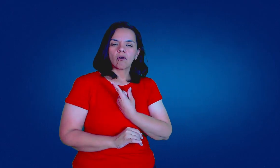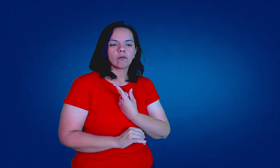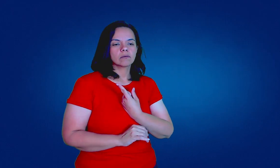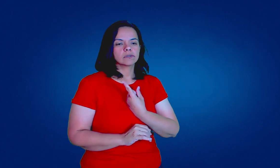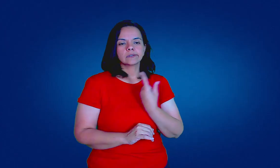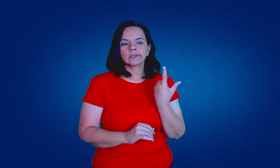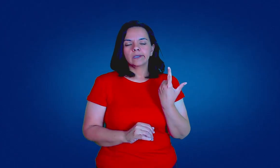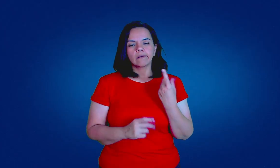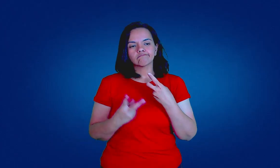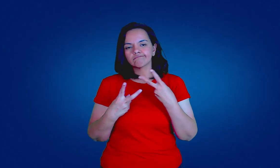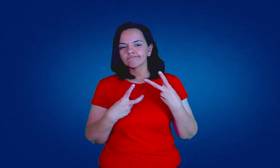nos ditos.